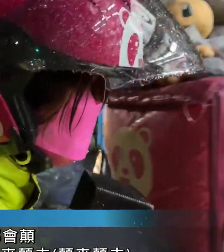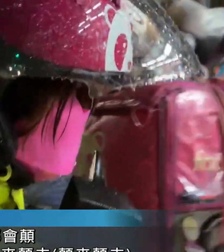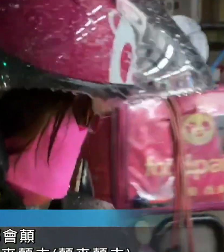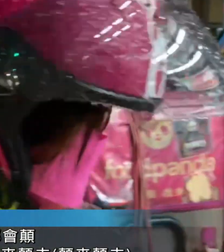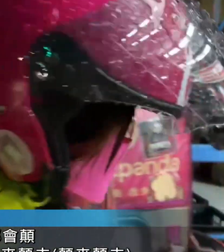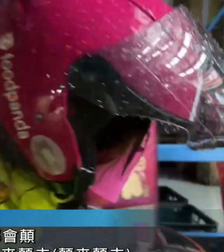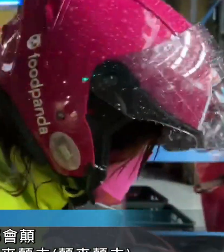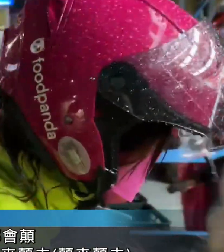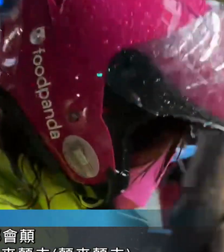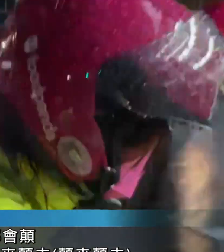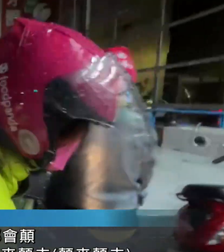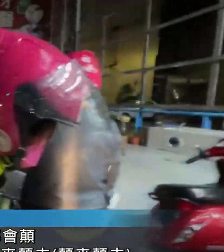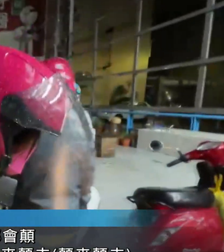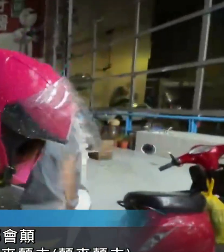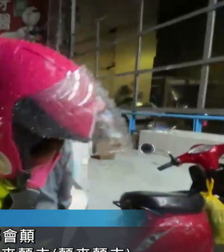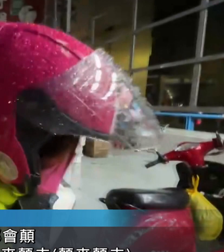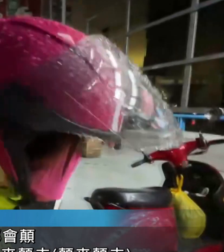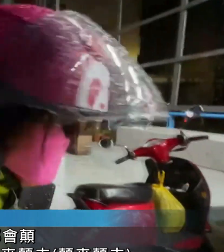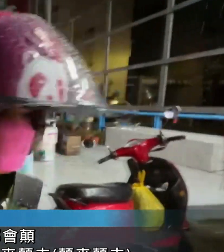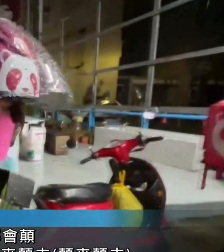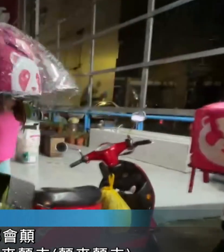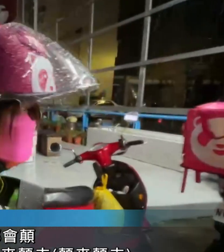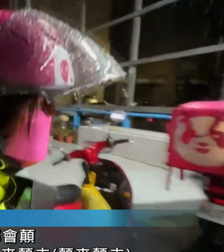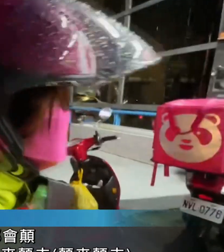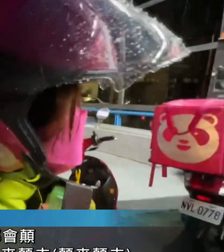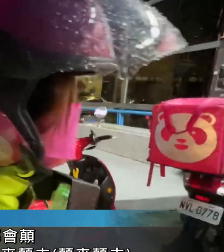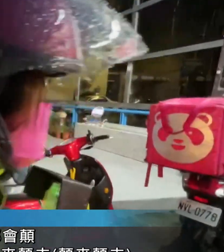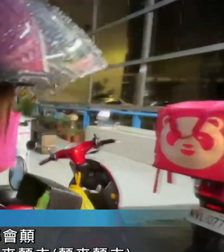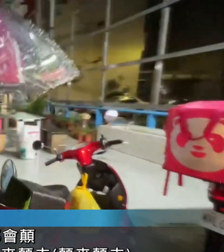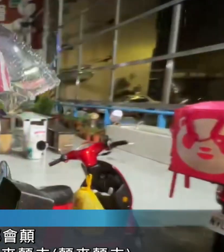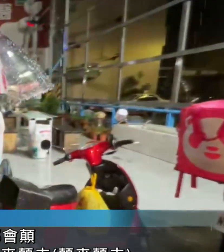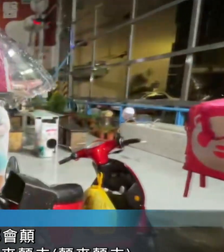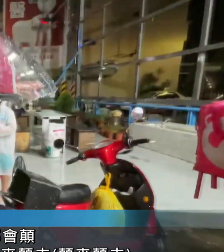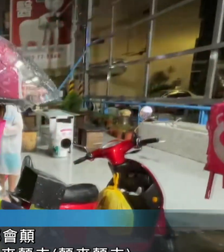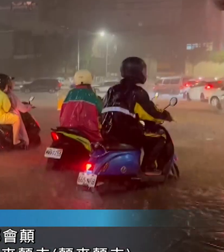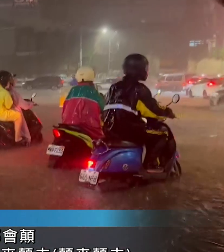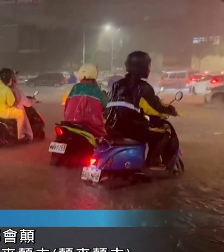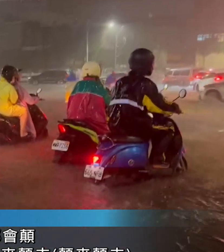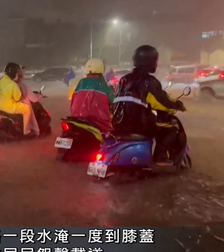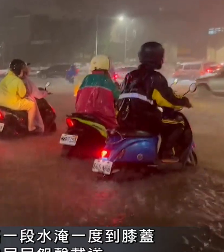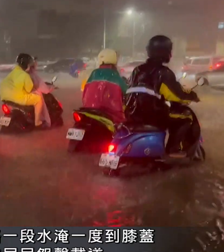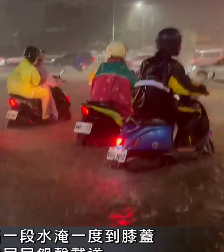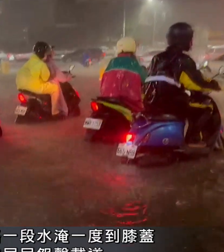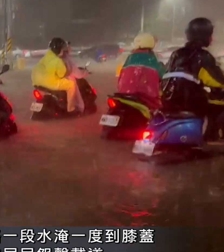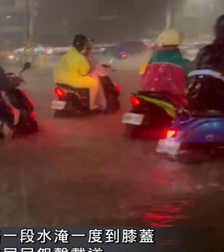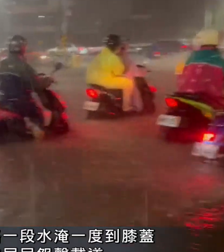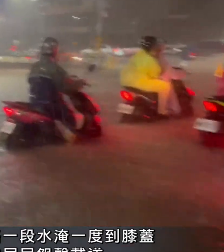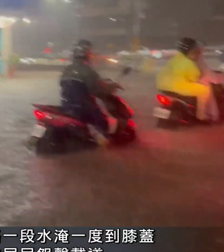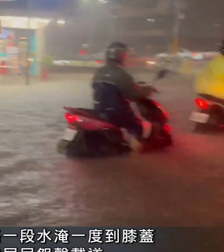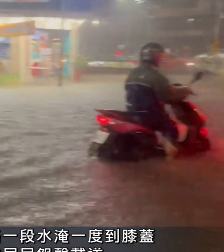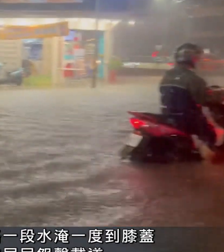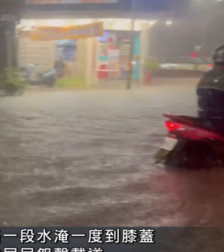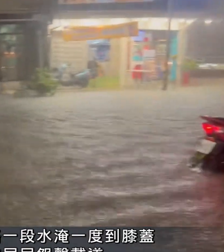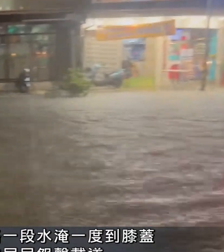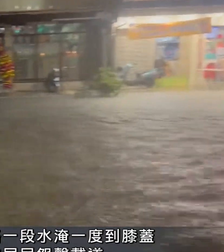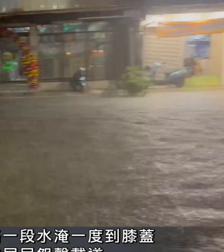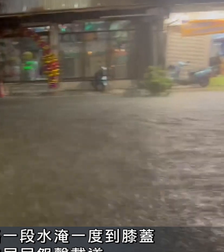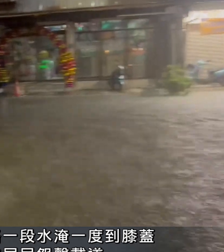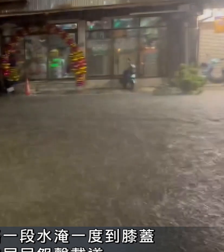淹， 都会淹， 都会颠来颠去， 颠来颠去。 而在安南区长溪路一段，水淹一度到膝盖，一